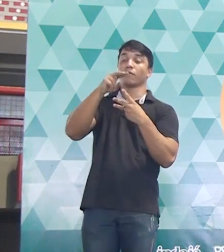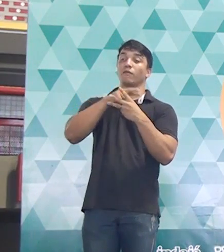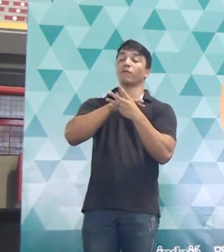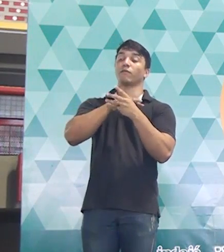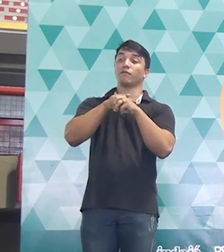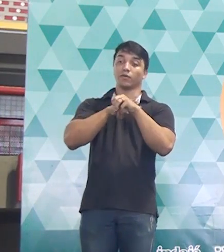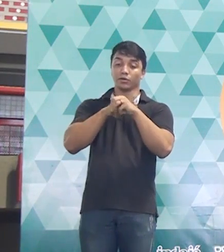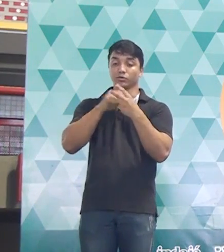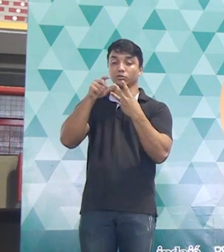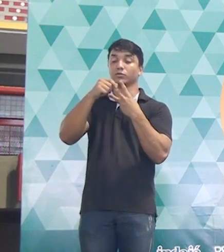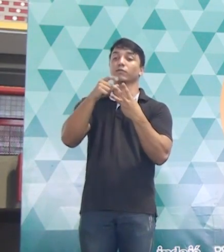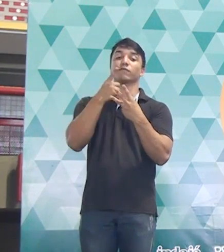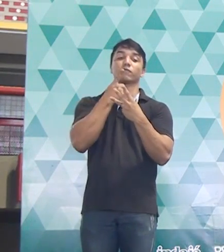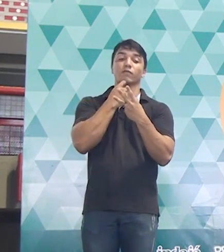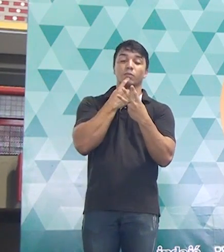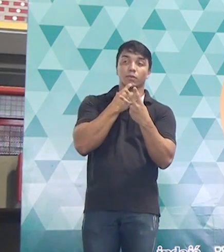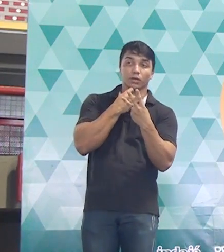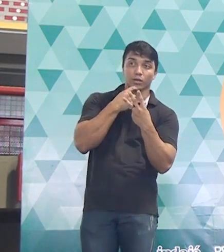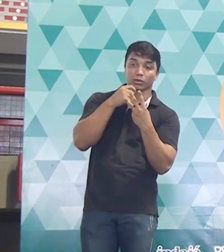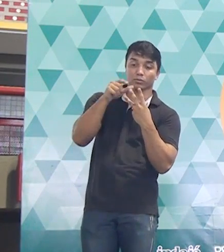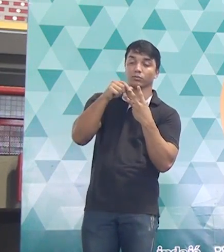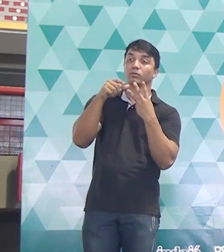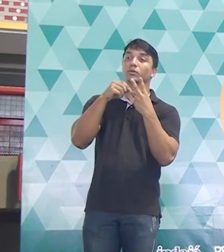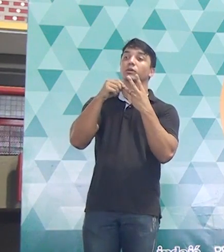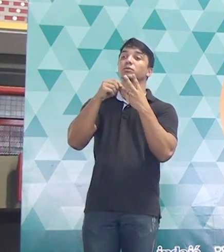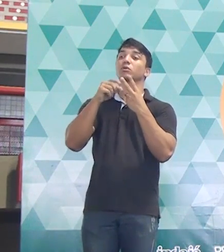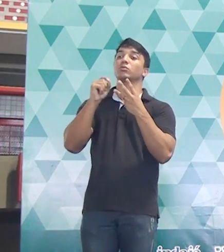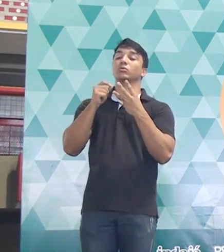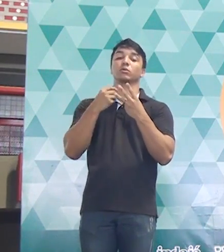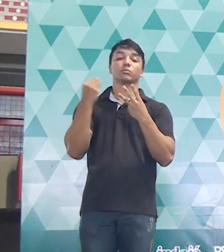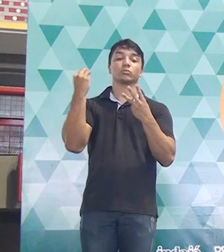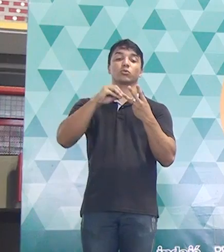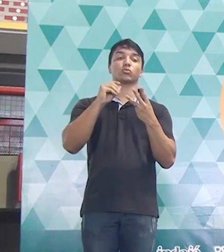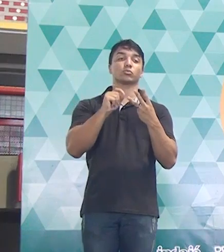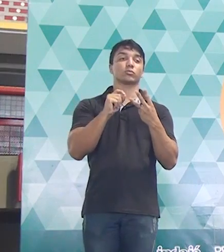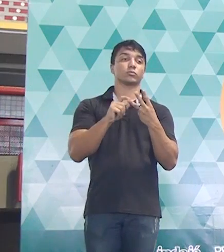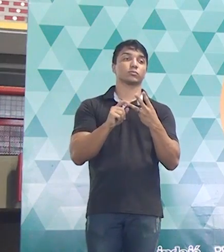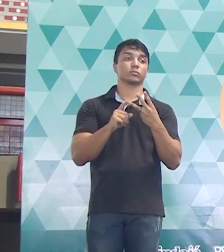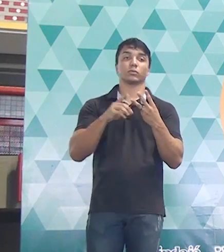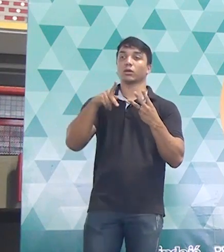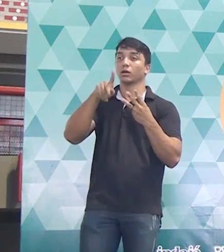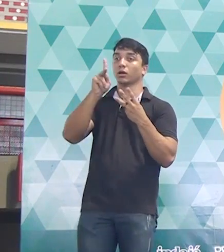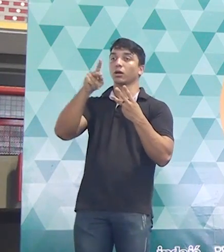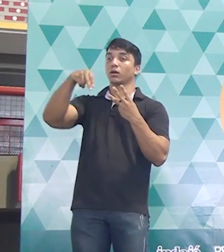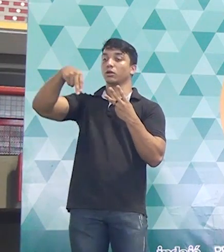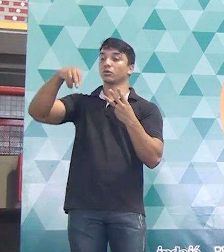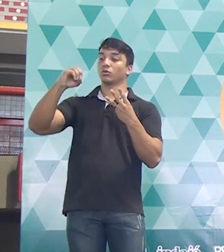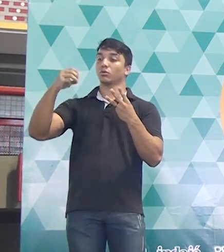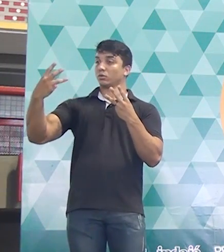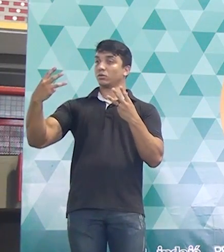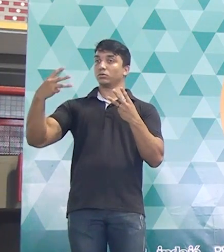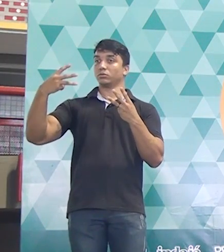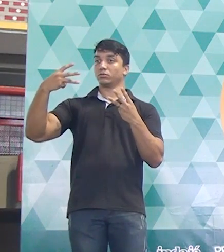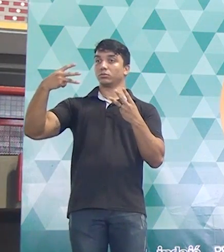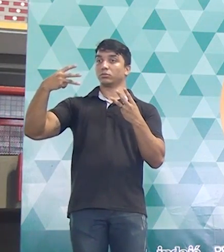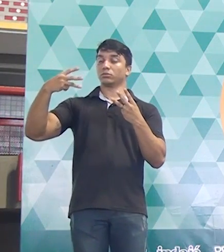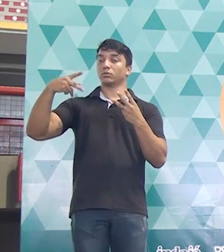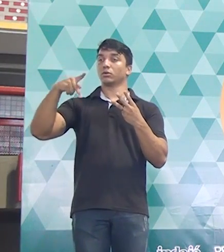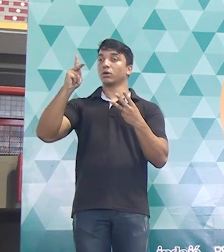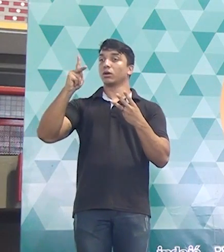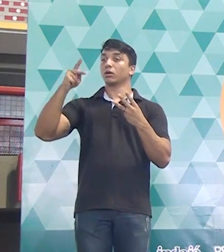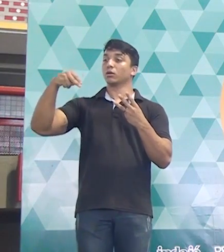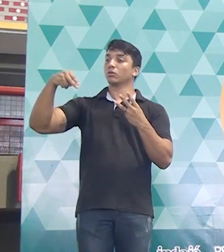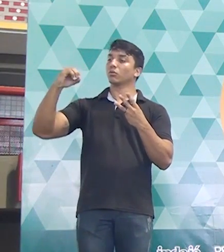ficar vermelho no segundo, porque ele colocou um ácido. E no terceiro ele colocou o quê? KNO3.